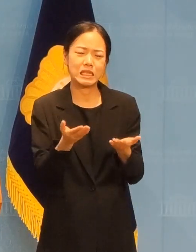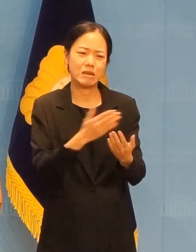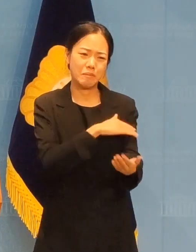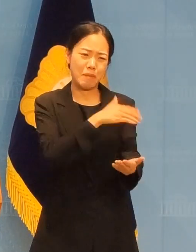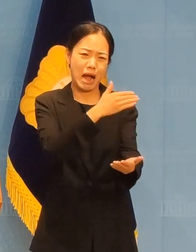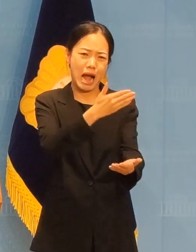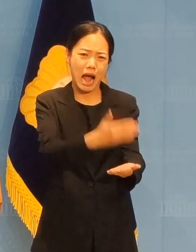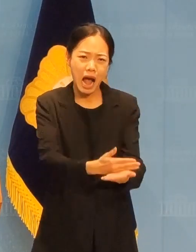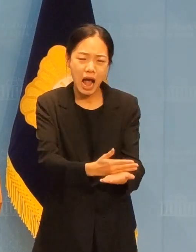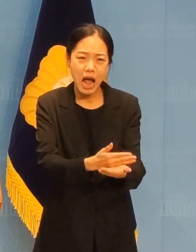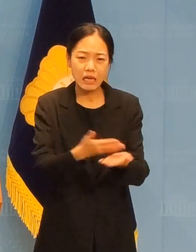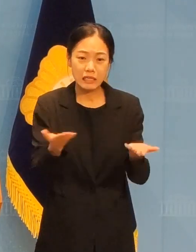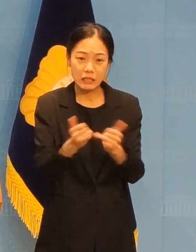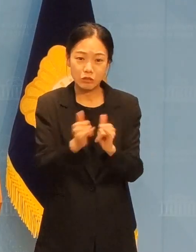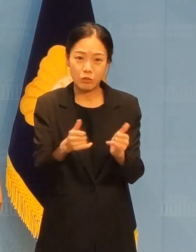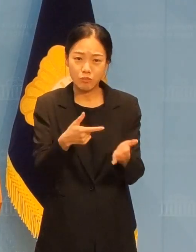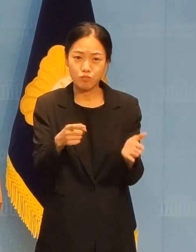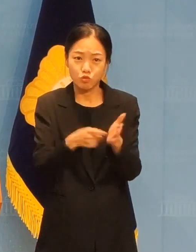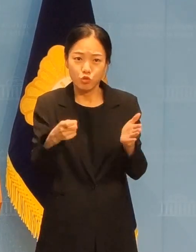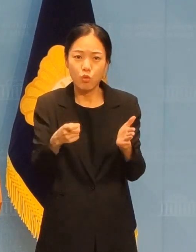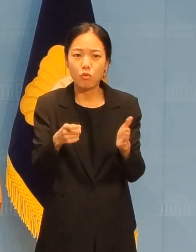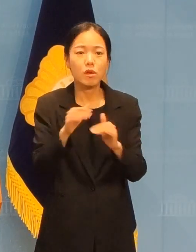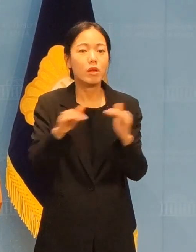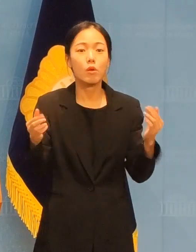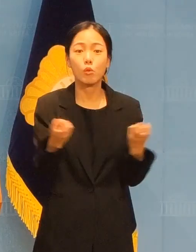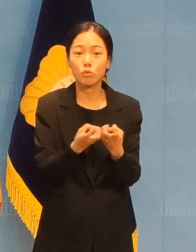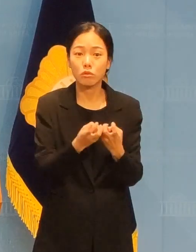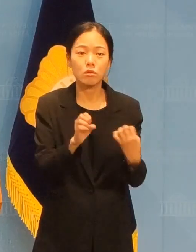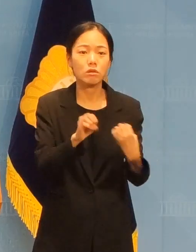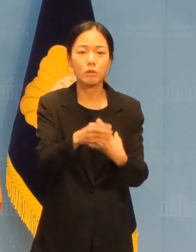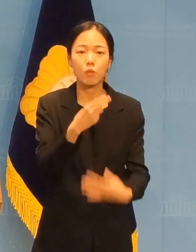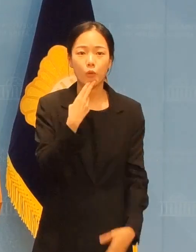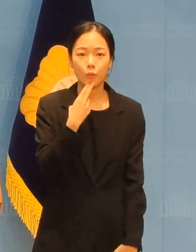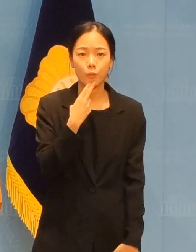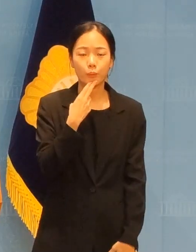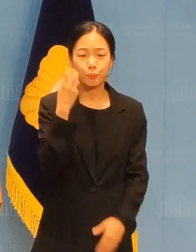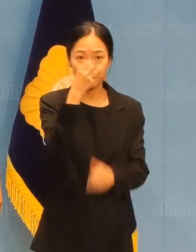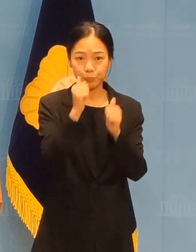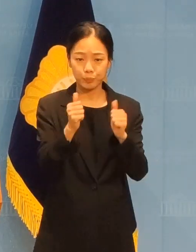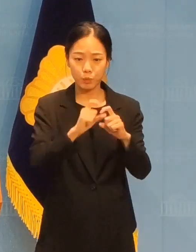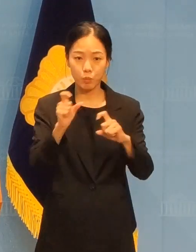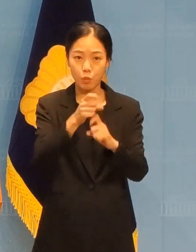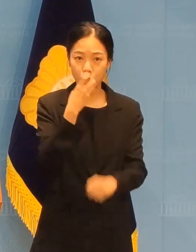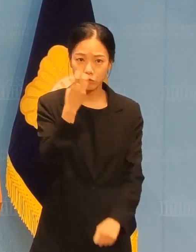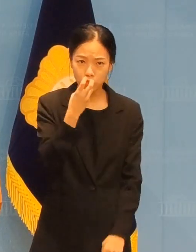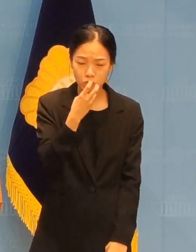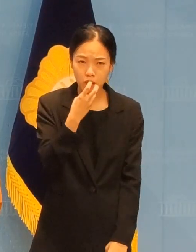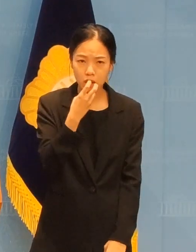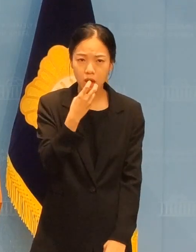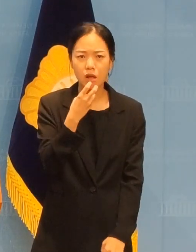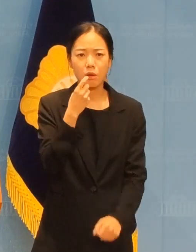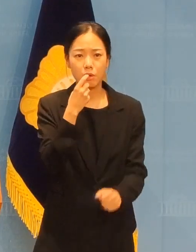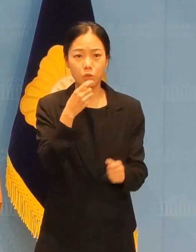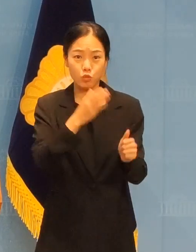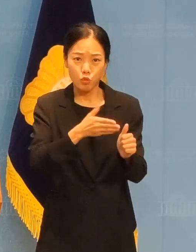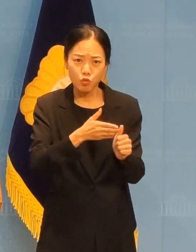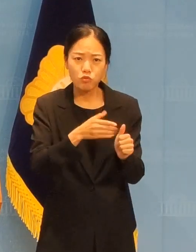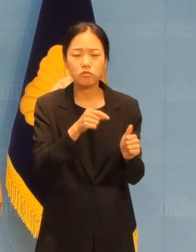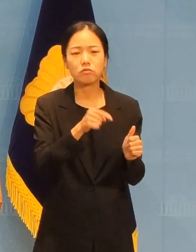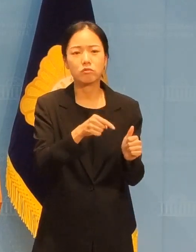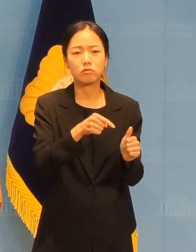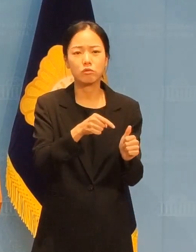풀 것인지에는 답을 내놓지 못하고 있습니다. 검찰의 보안 수사는 부실 수사와 증거